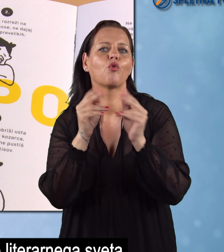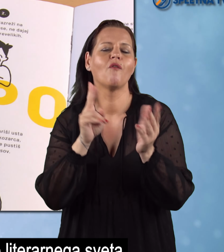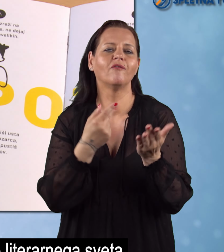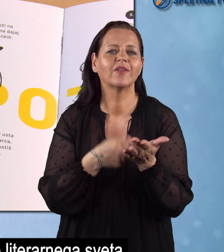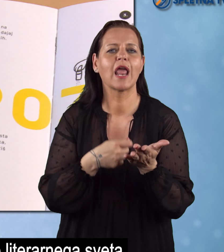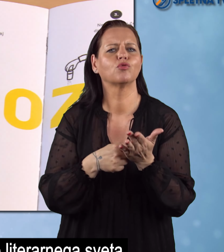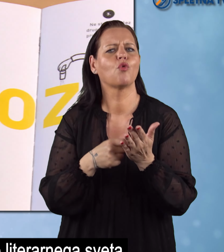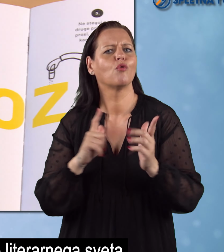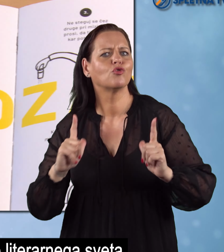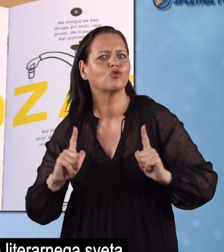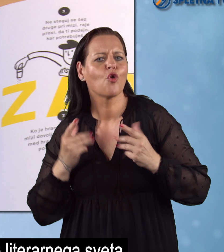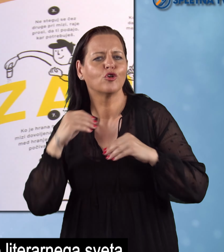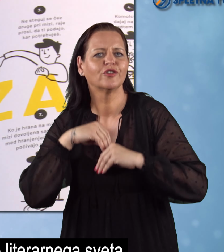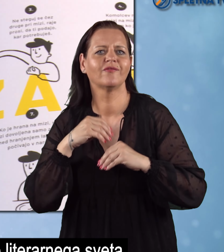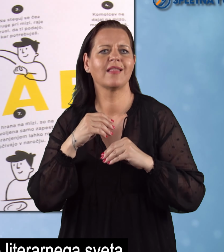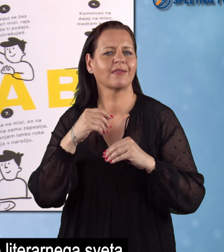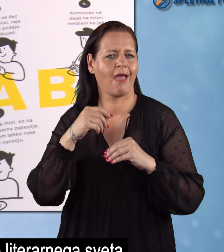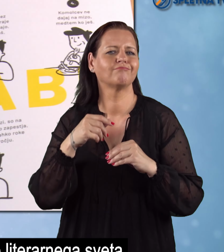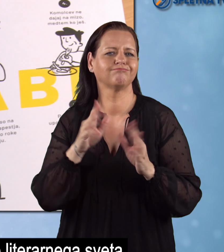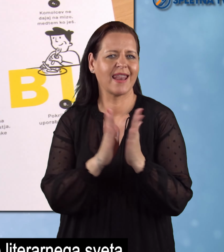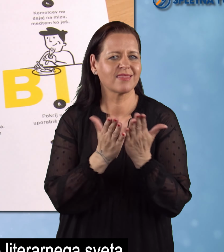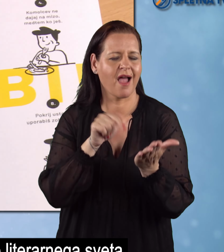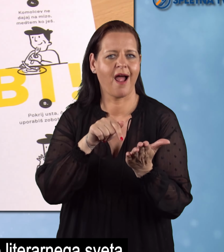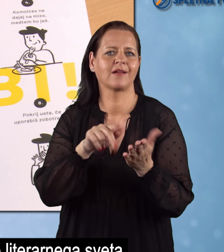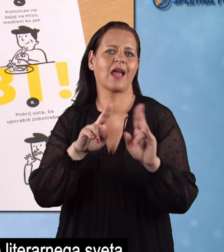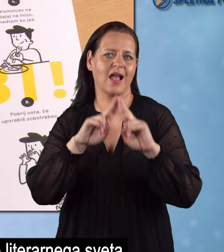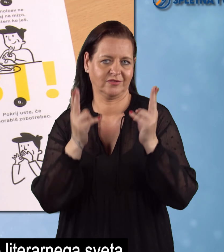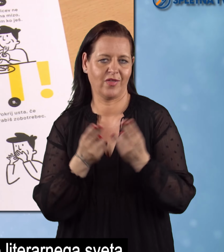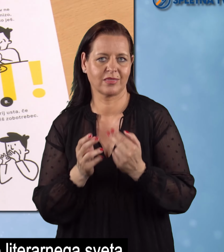enakovredno doživetje literarnega sveta.